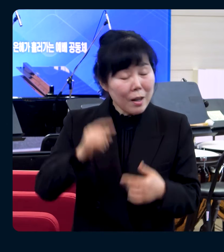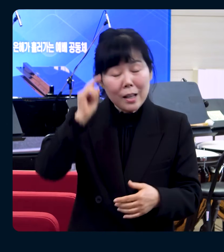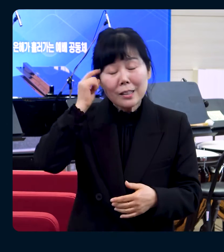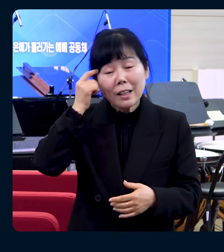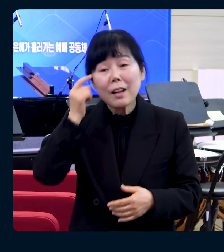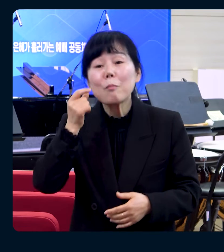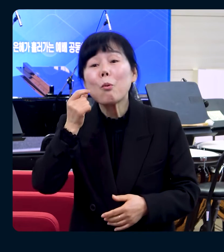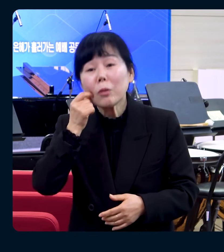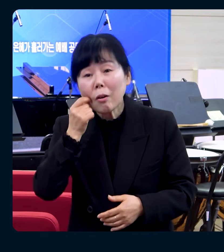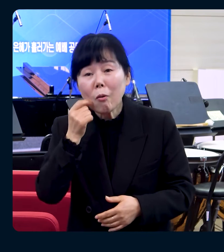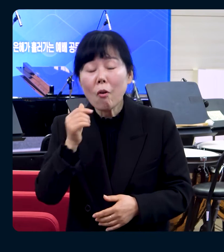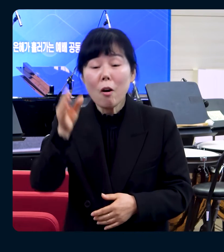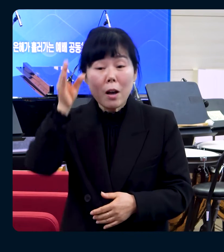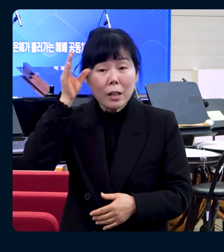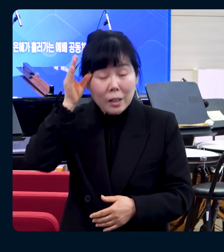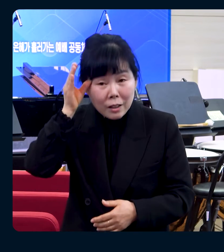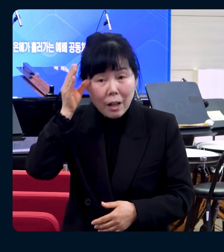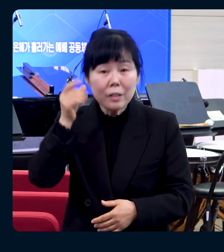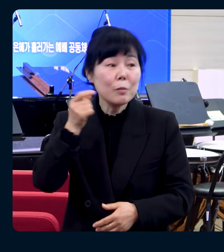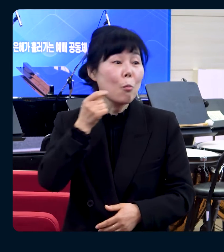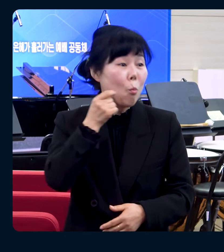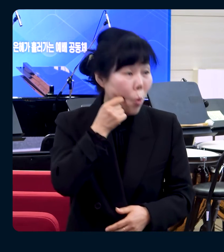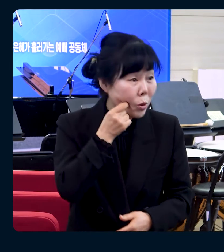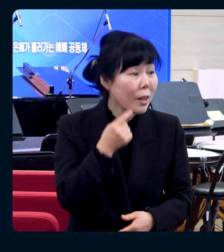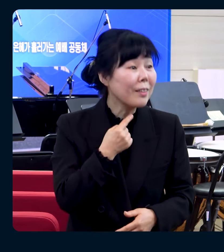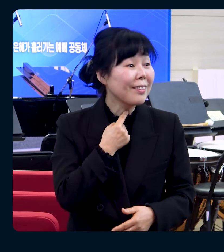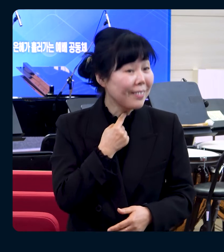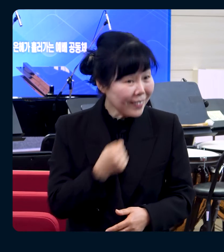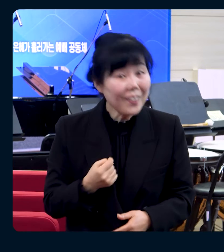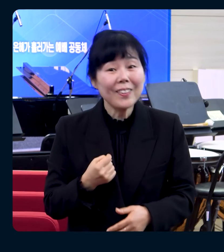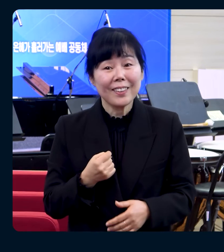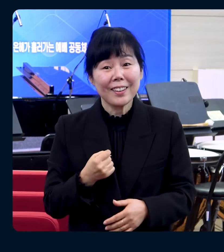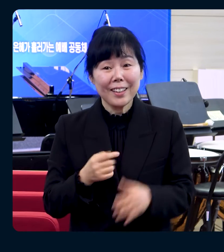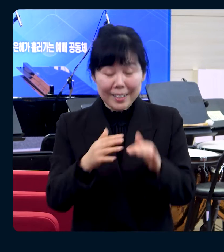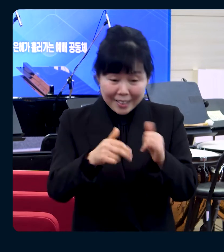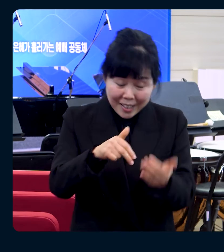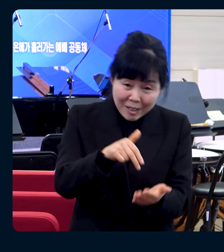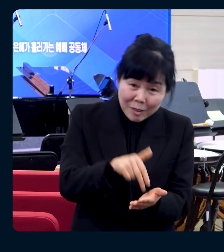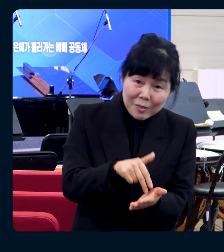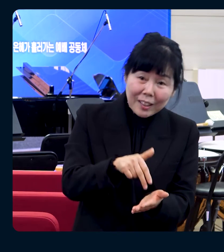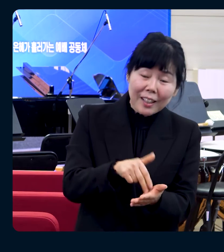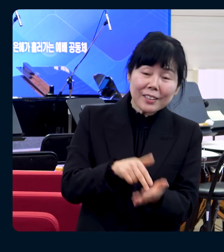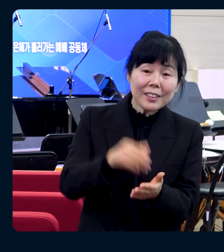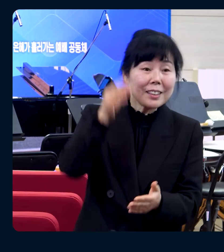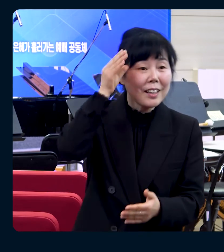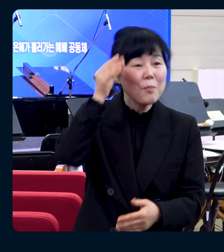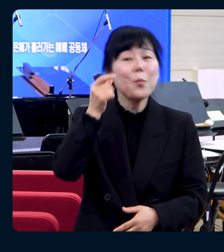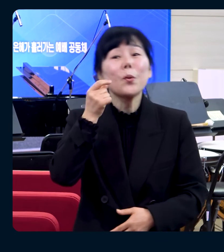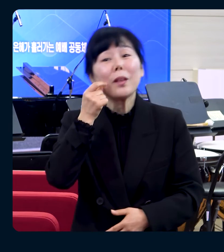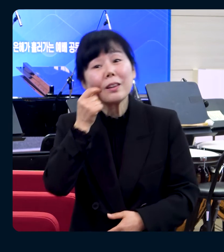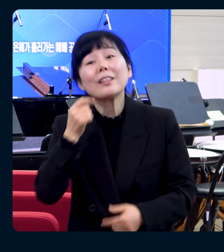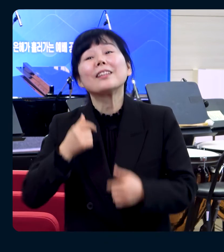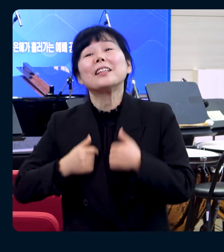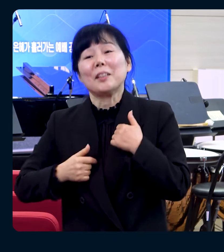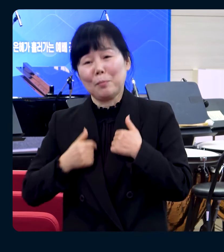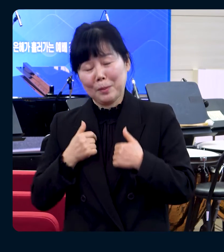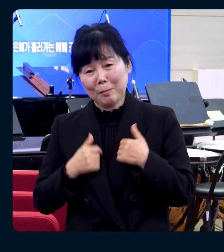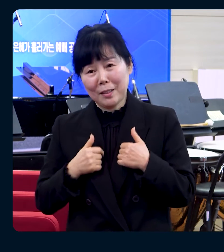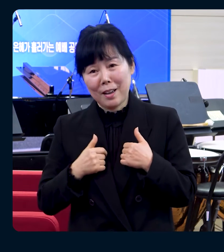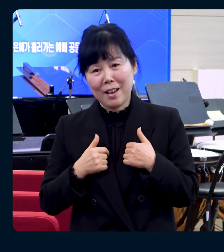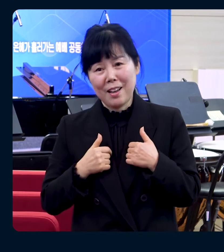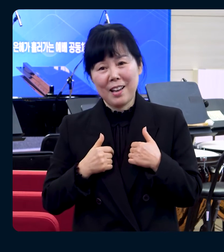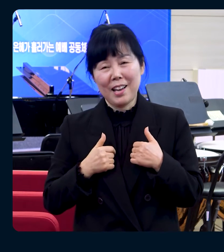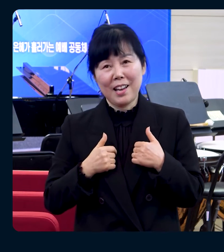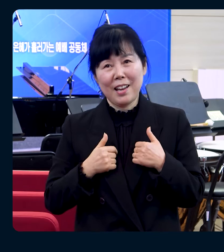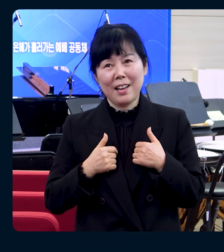기쁨은 예상하고 기대하고 했던 그런 것이 아닌, 사람들이 생각할 때 그럴 수 있어서 하는 그 정도가 아닌, 그 모든